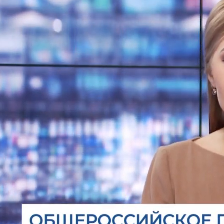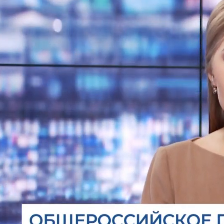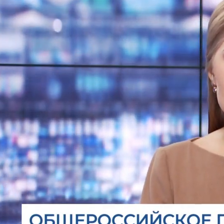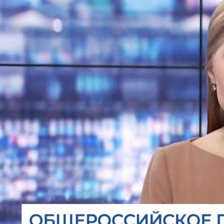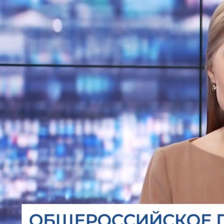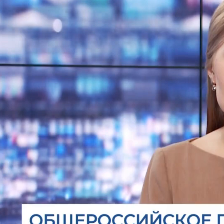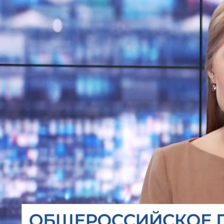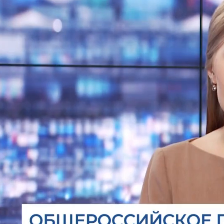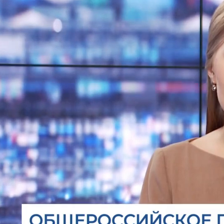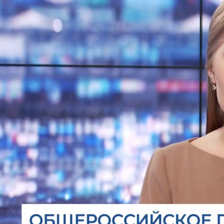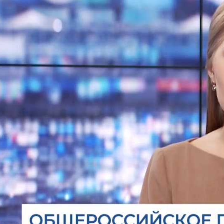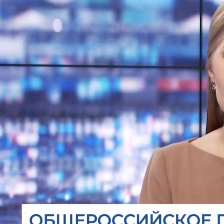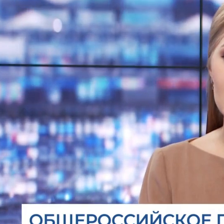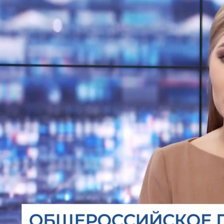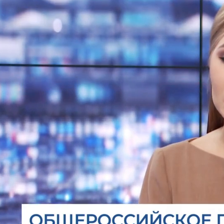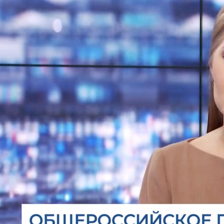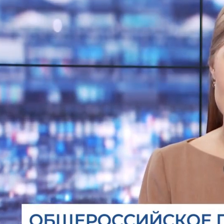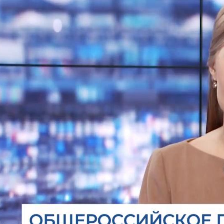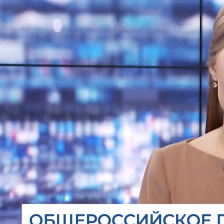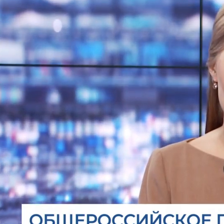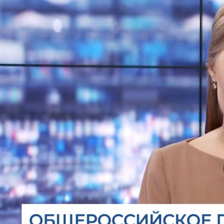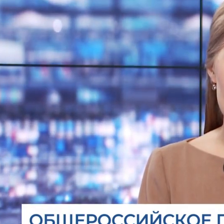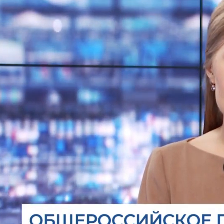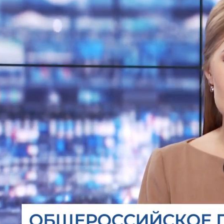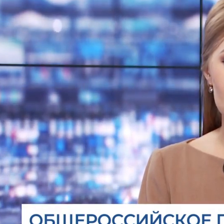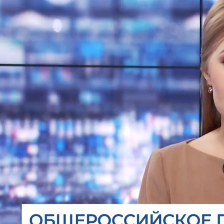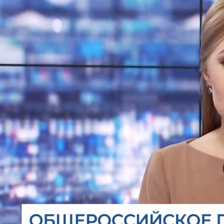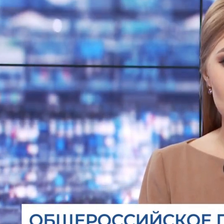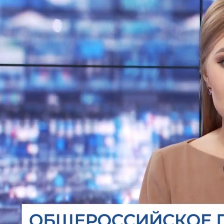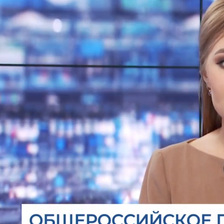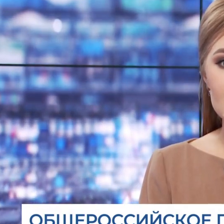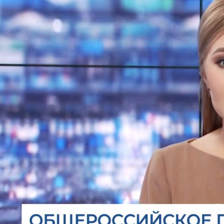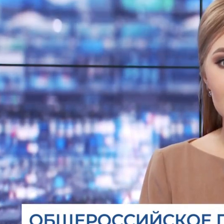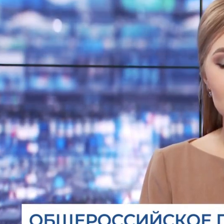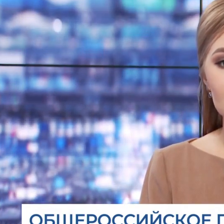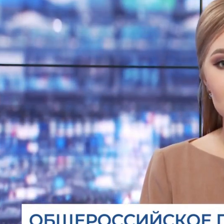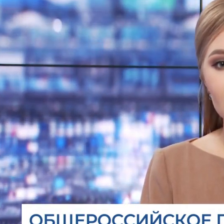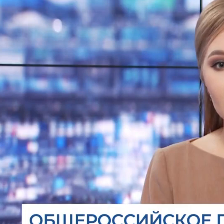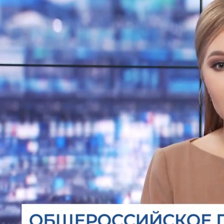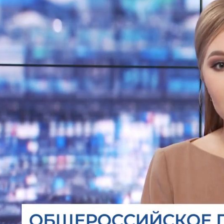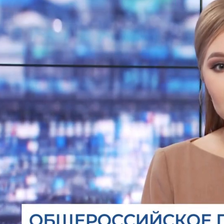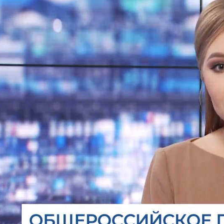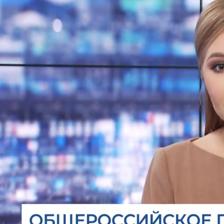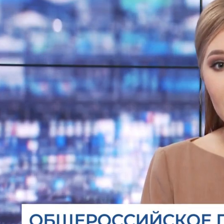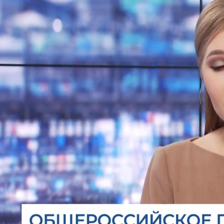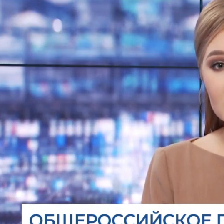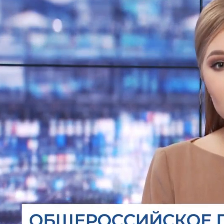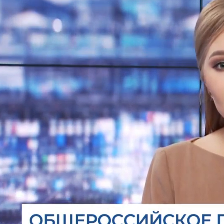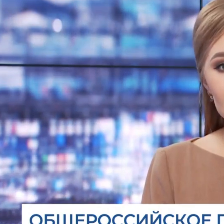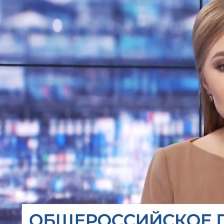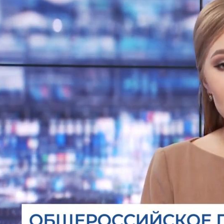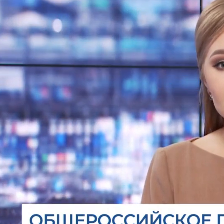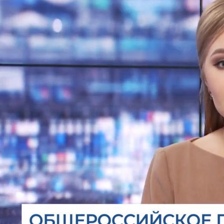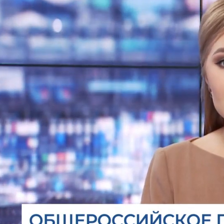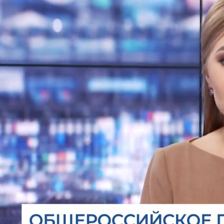по поправкам в Конституцию сделали более 500 000 жителей региона. За сутки в избиркоме зафиксировали 6 жалоб и обращений. В